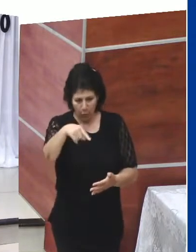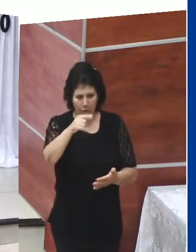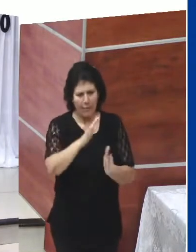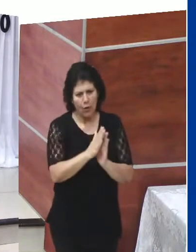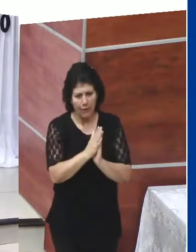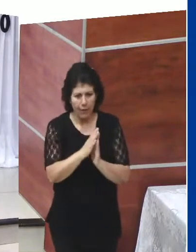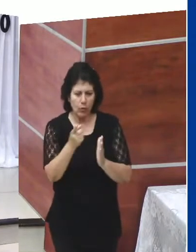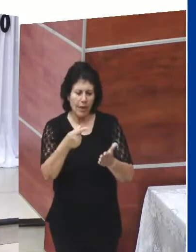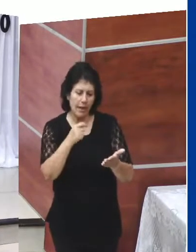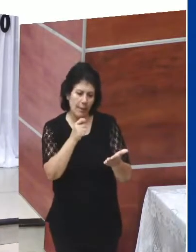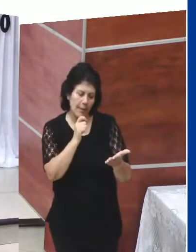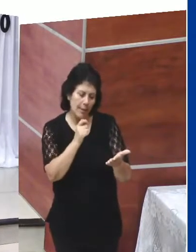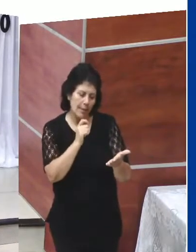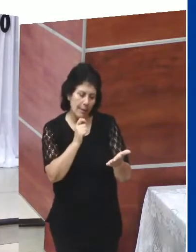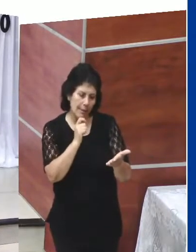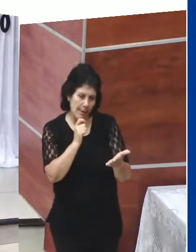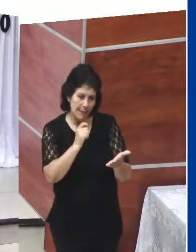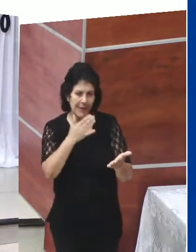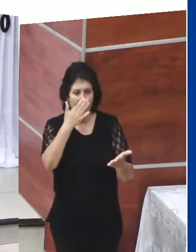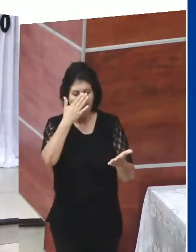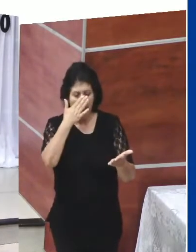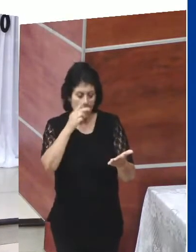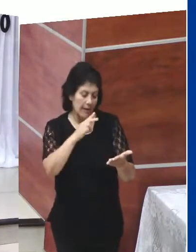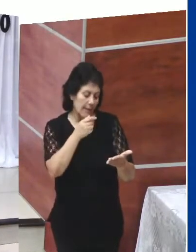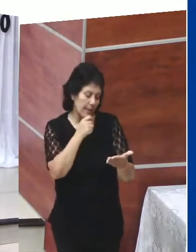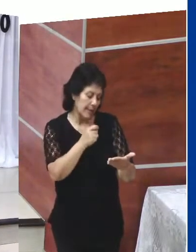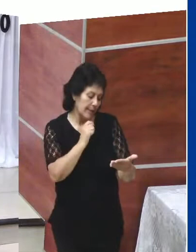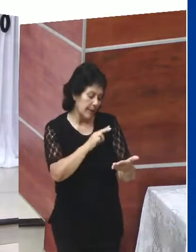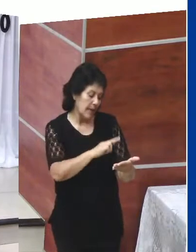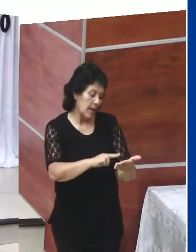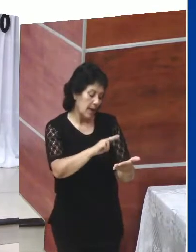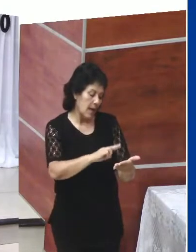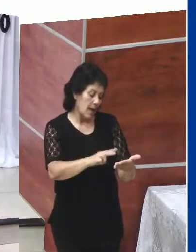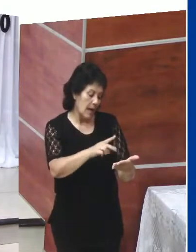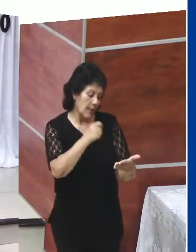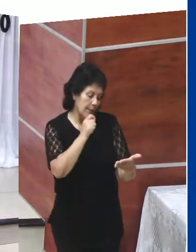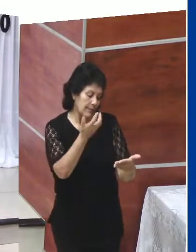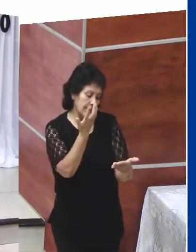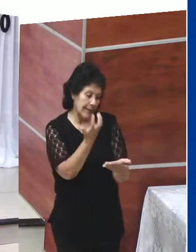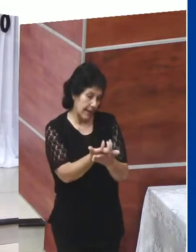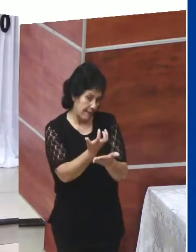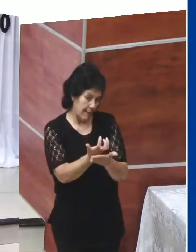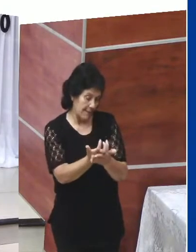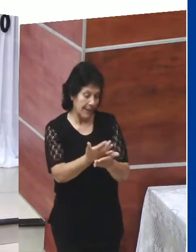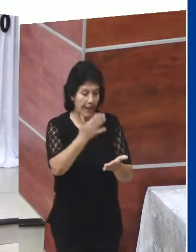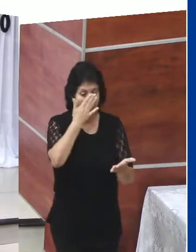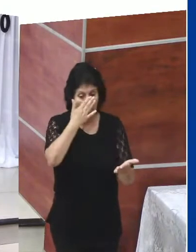escúchese. Grábese leyendo la palabra de Dios y escúchese. Eso es un buen hábito.